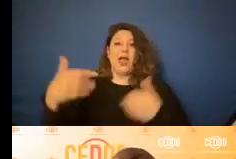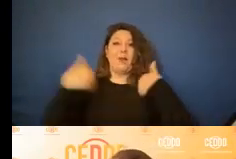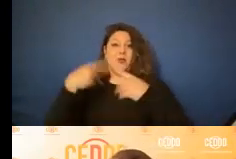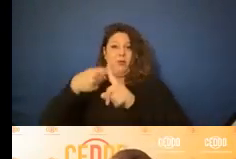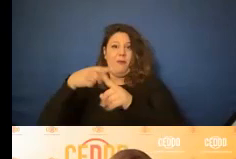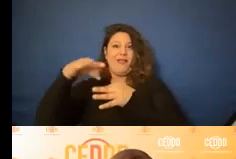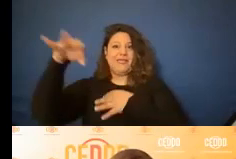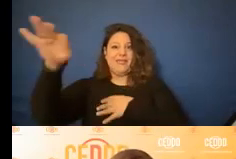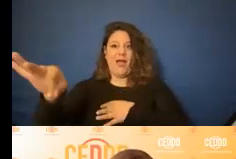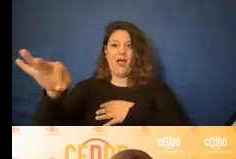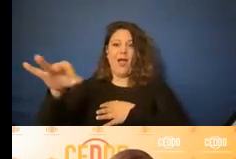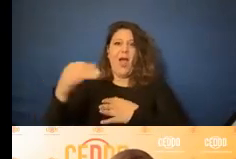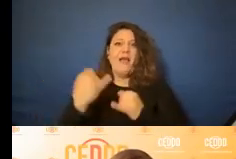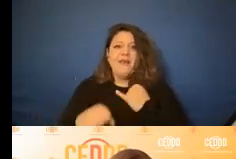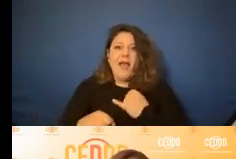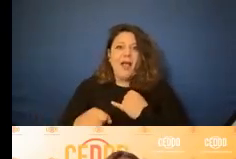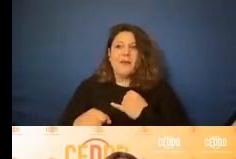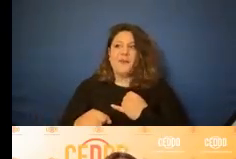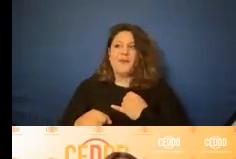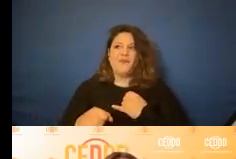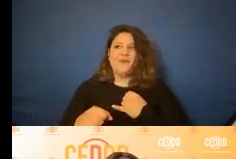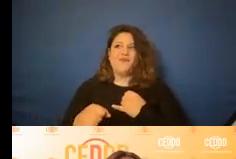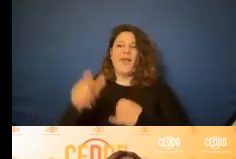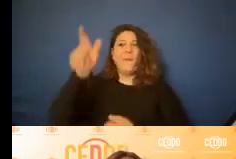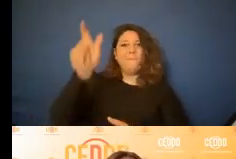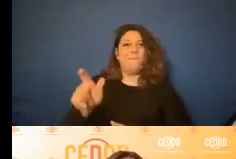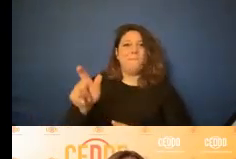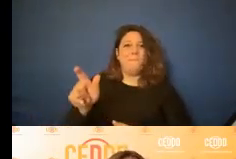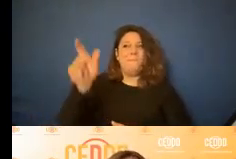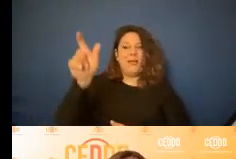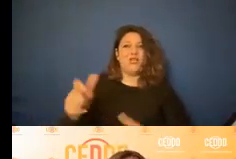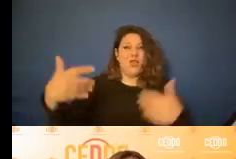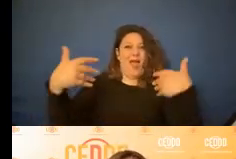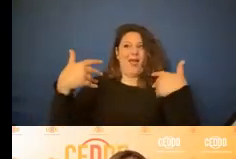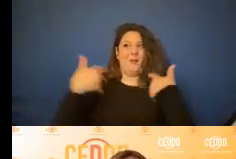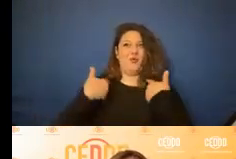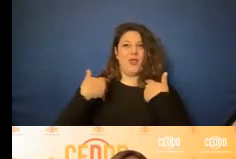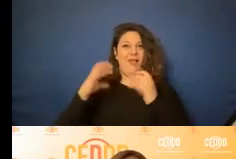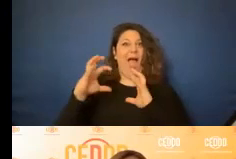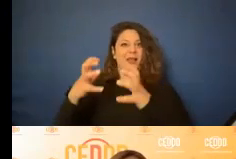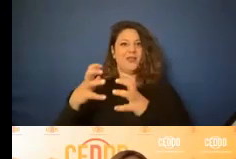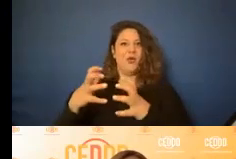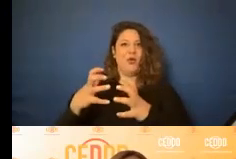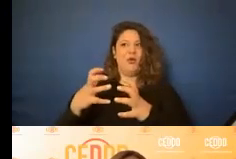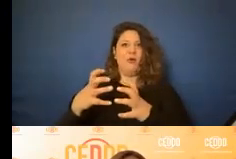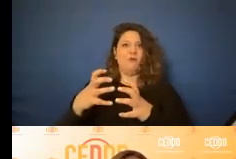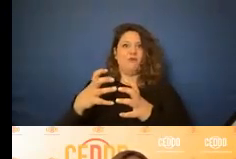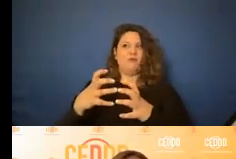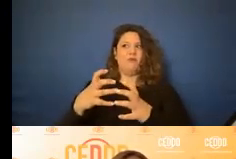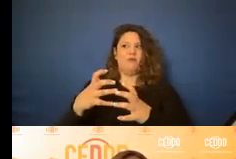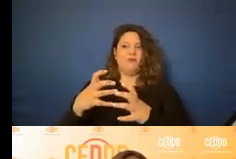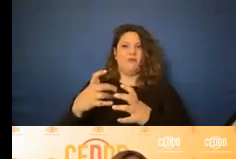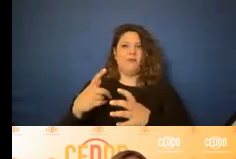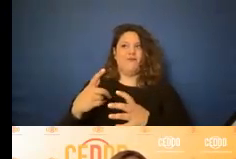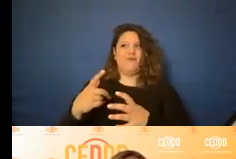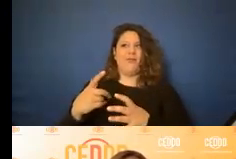culpabilizados y le van a señalar. Y cuando no miren, le vamos a dar más fuertes. Y como no podemos demostrarlo, porque muchas veces no son